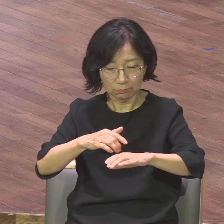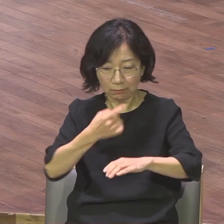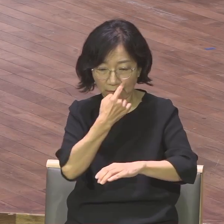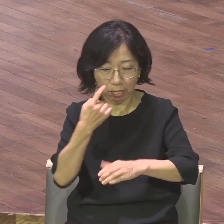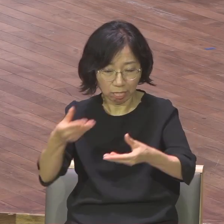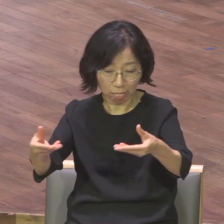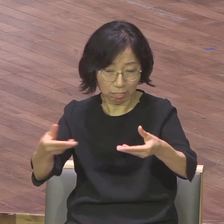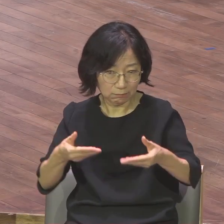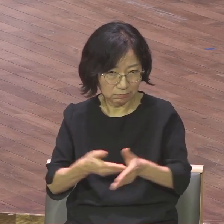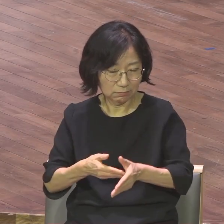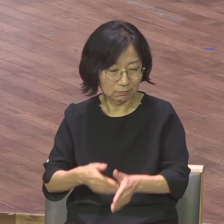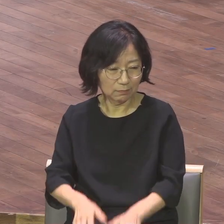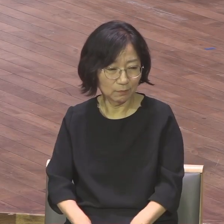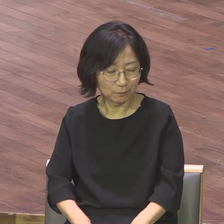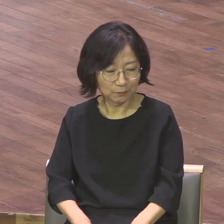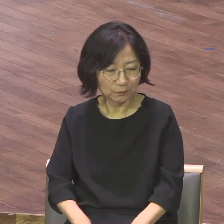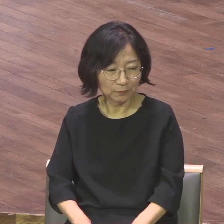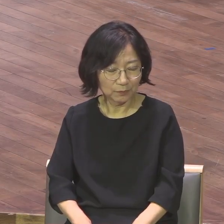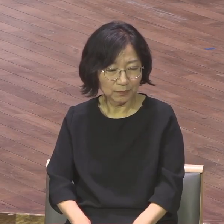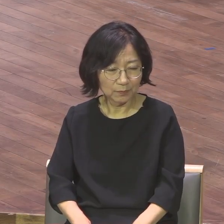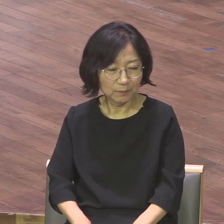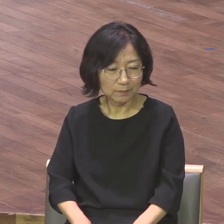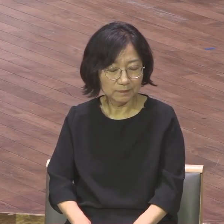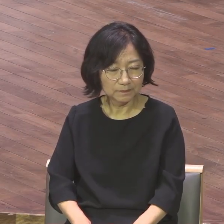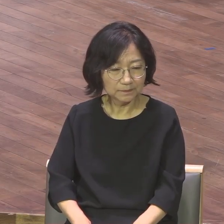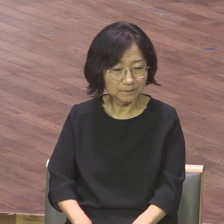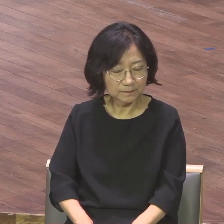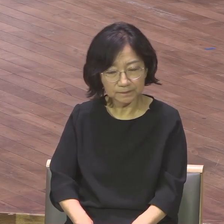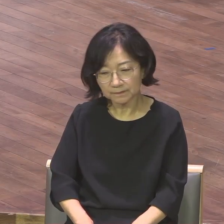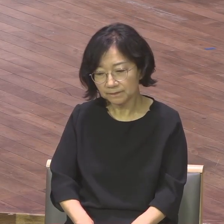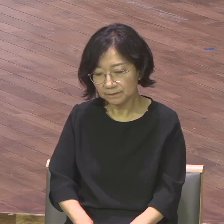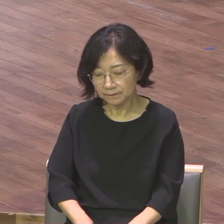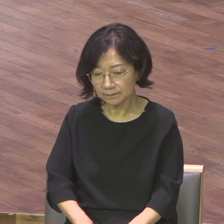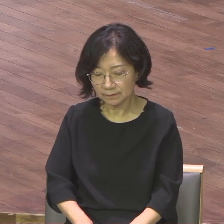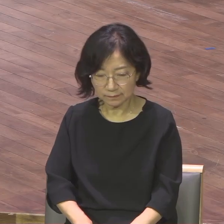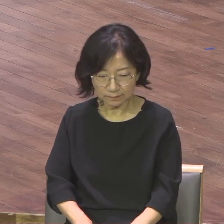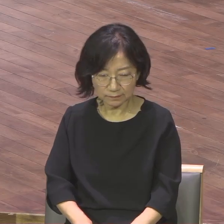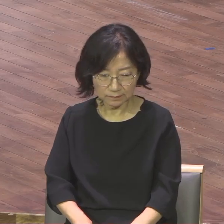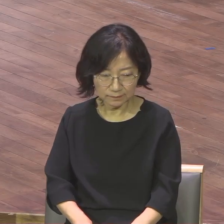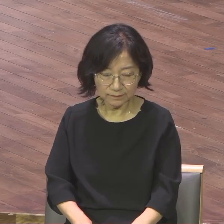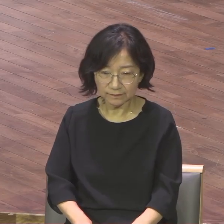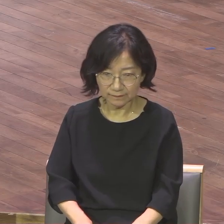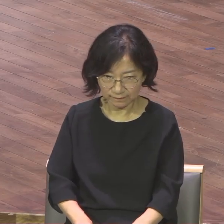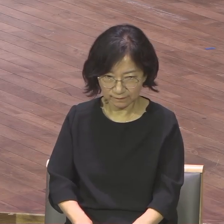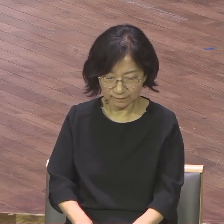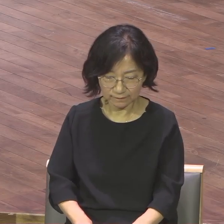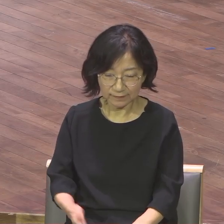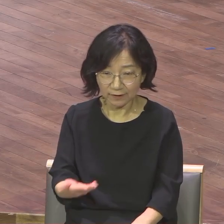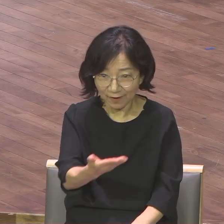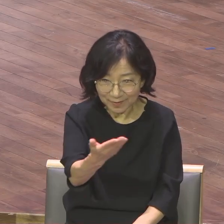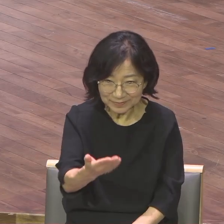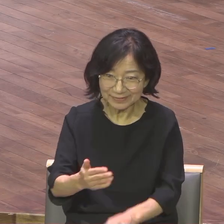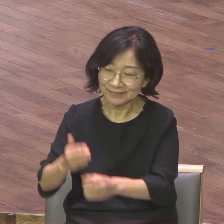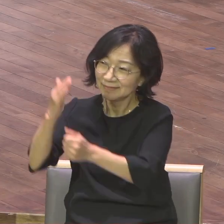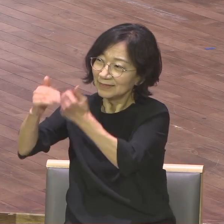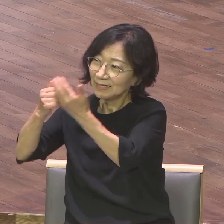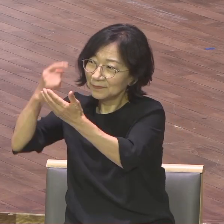자, 이런 하나님의 뜻과 계획을 우리 영계 모든 성도가 가슴에